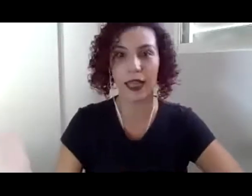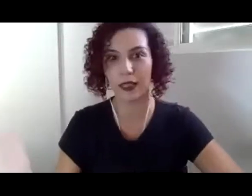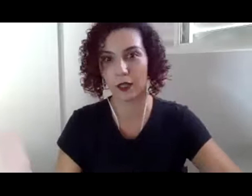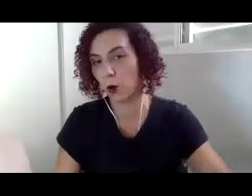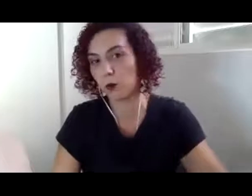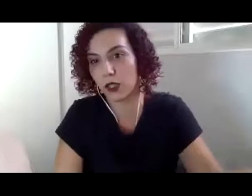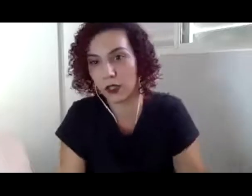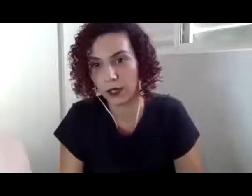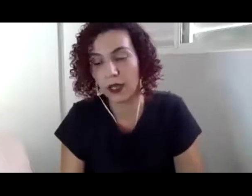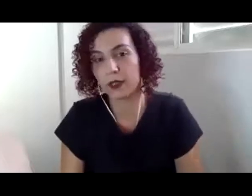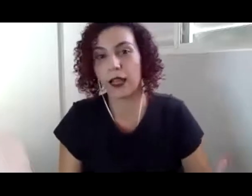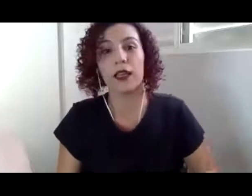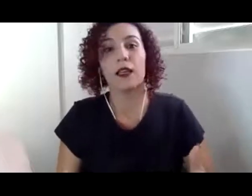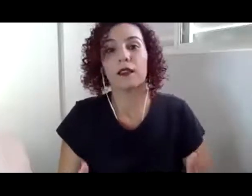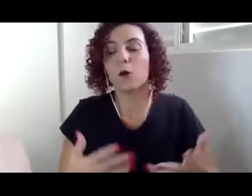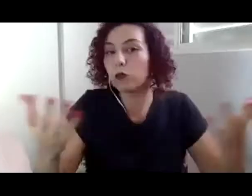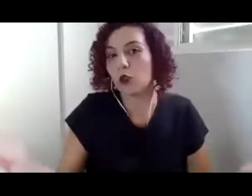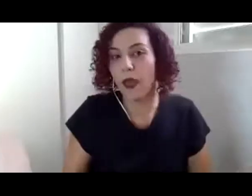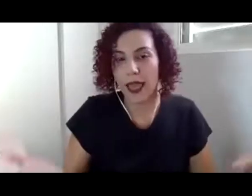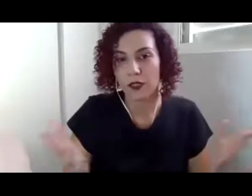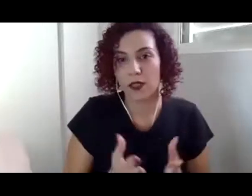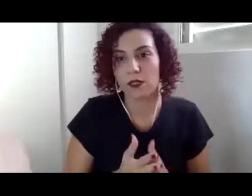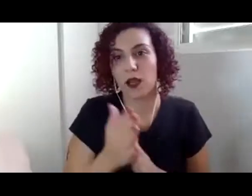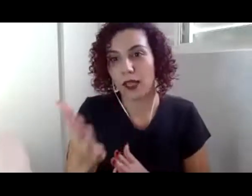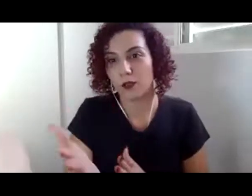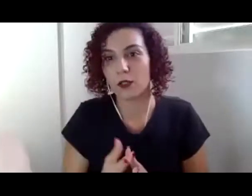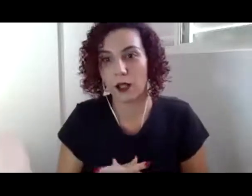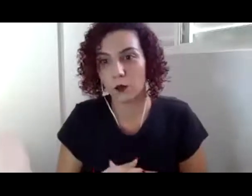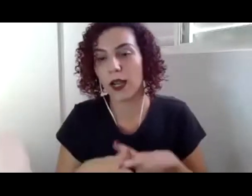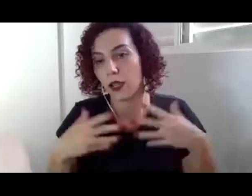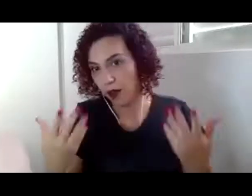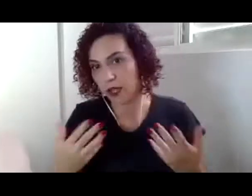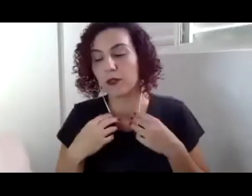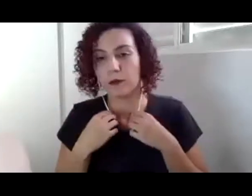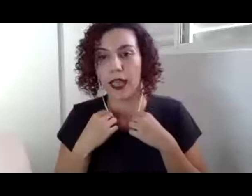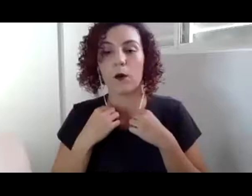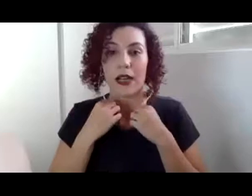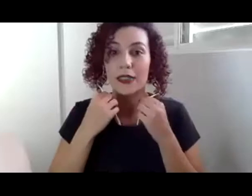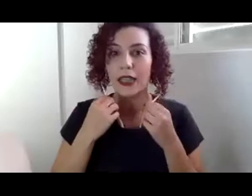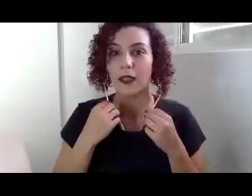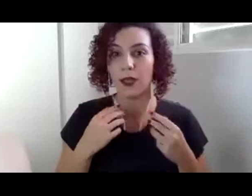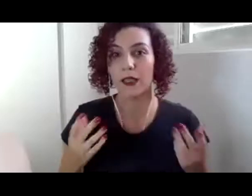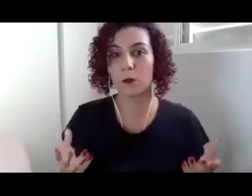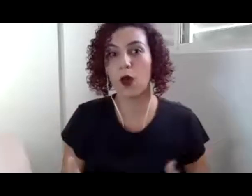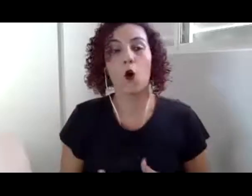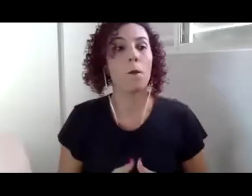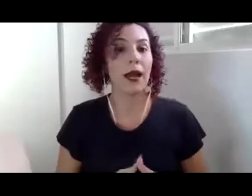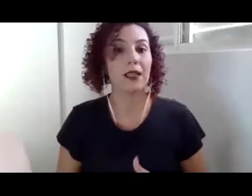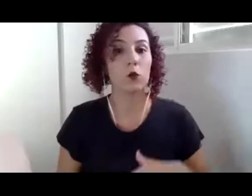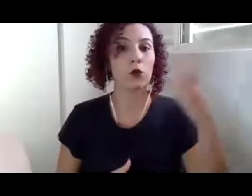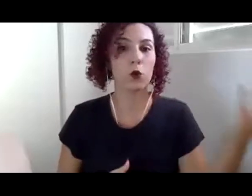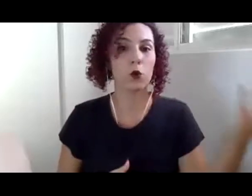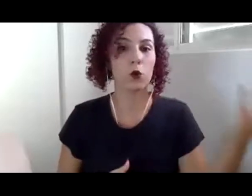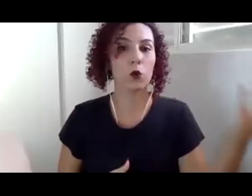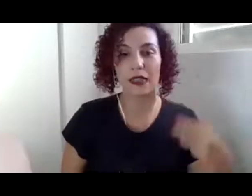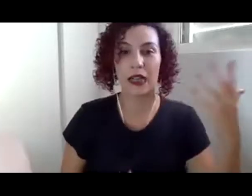dirigir-se a ele como se, né, então tudo bem, às vezes no caso da sua aluna ela fala, né, oralizada mesmo,